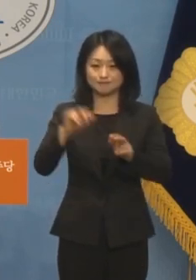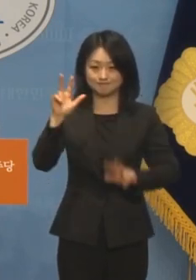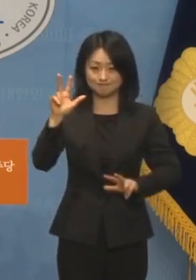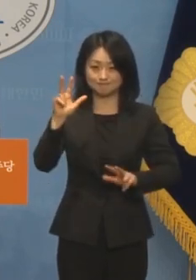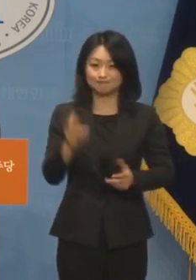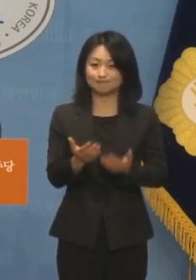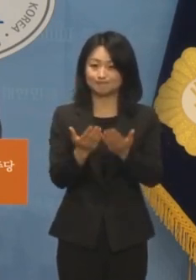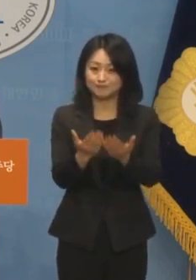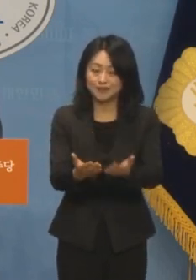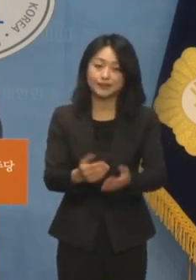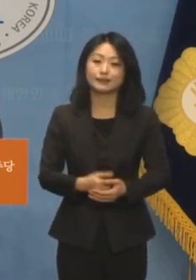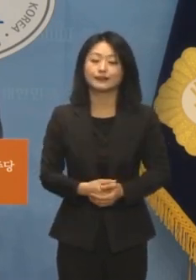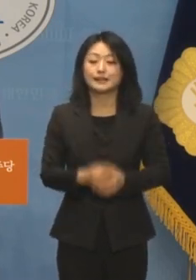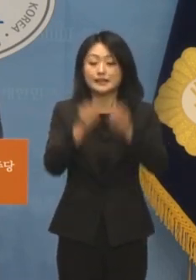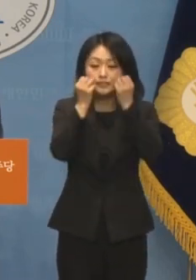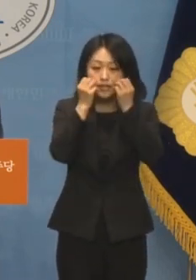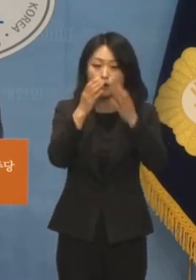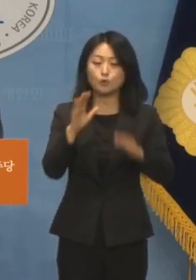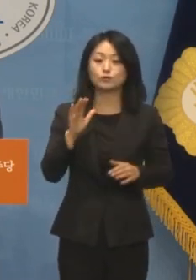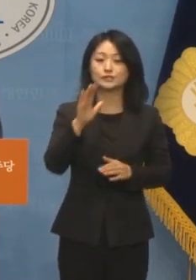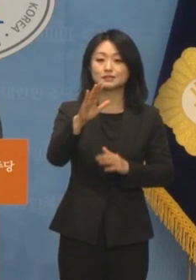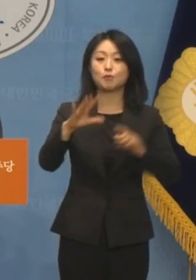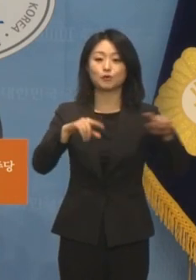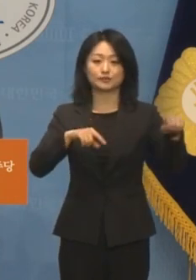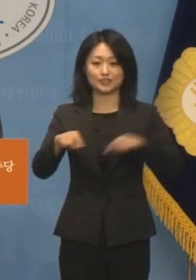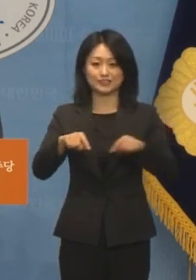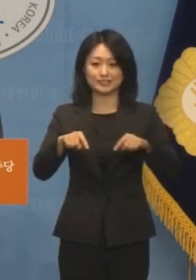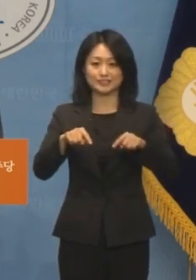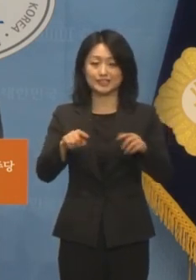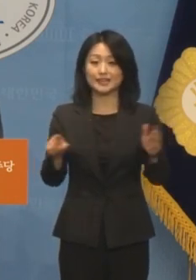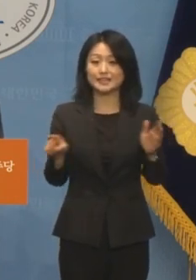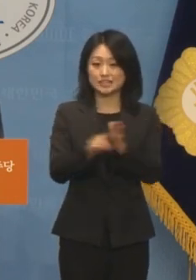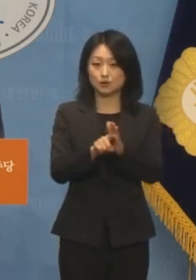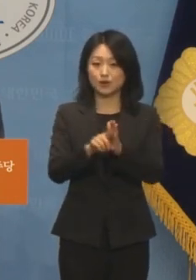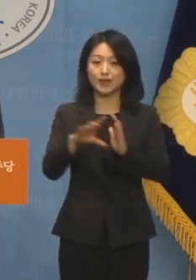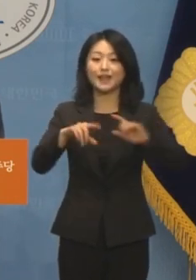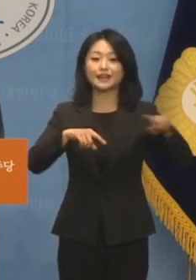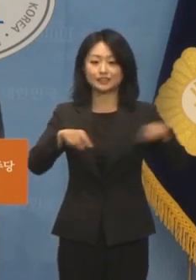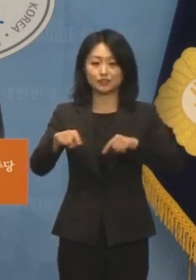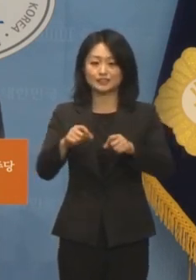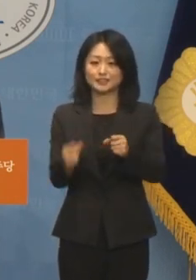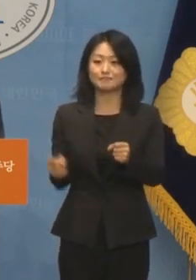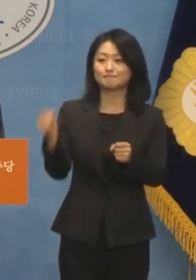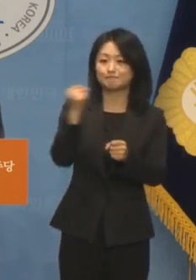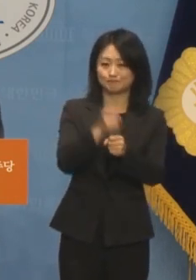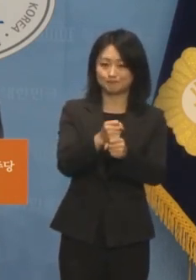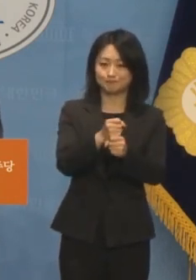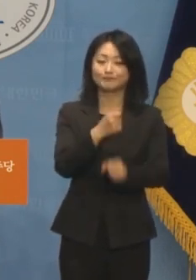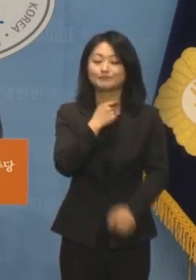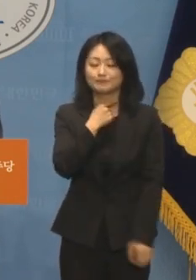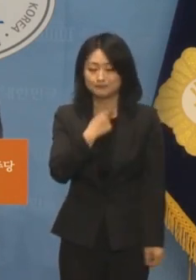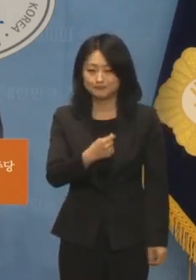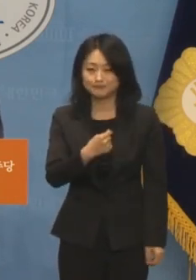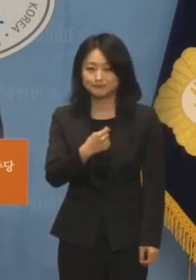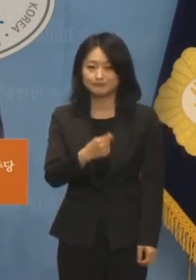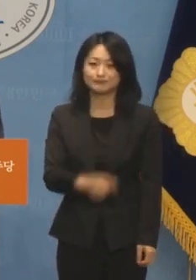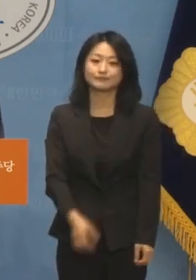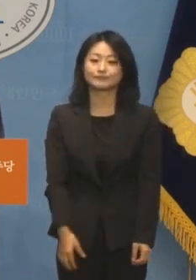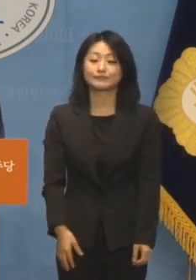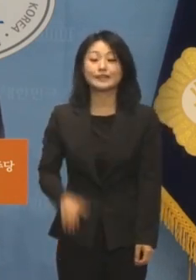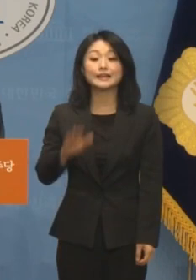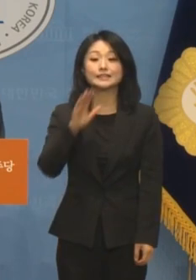새로운 진보 정치, 신뢰의 정치를 복원하겠습니다.